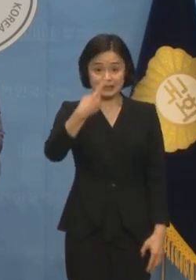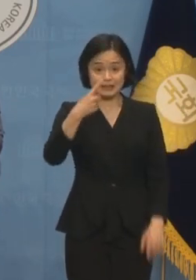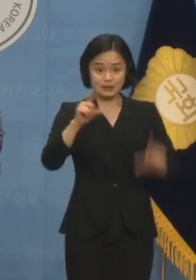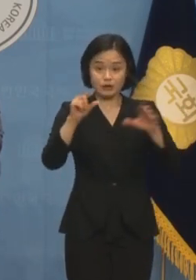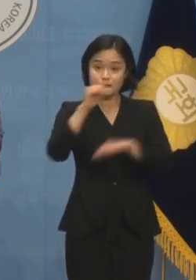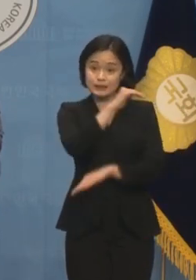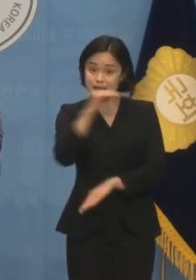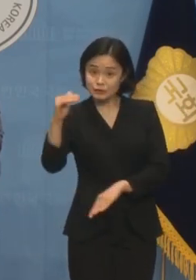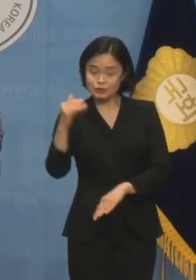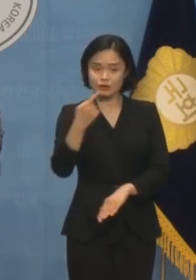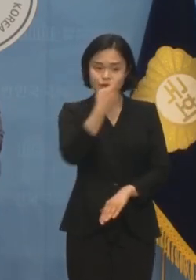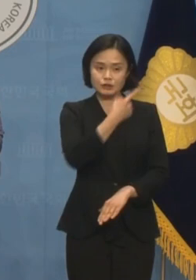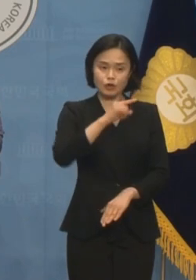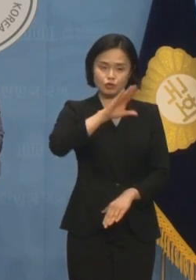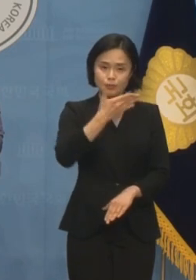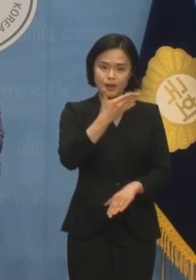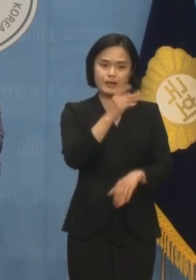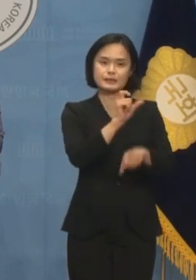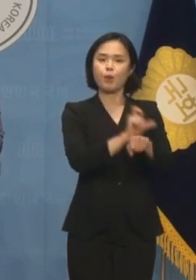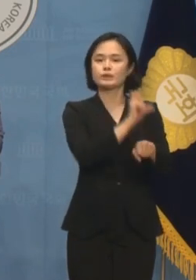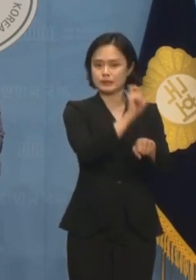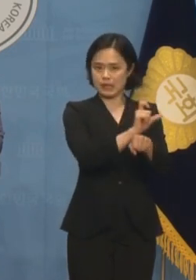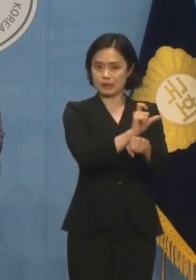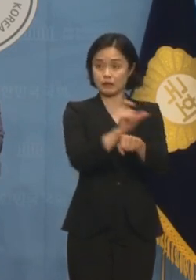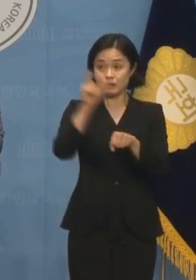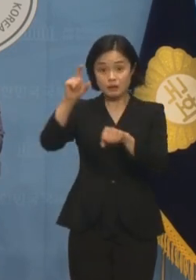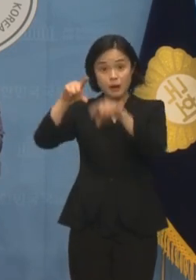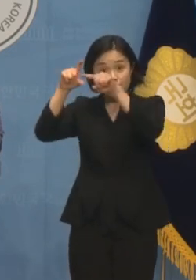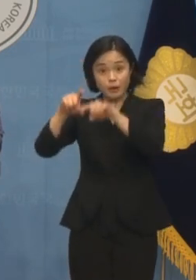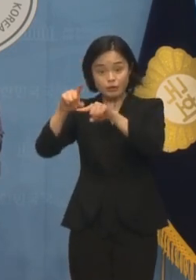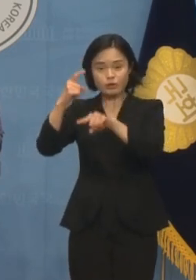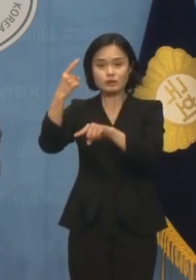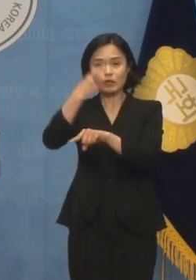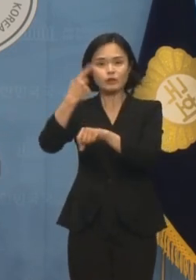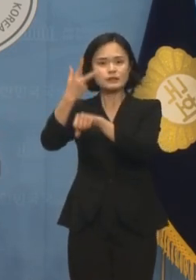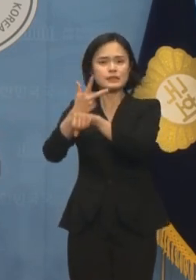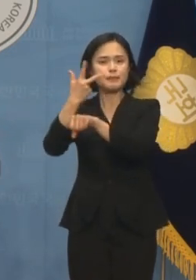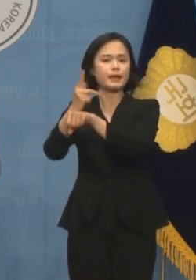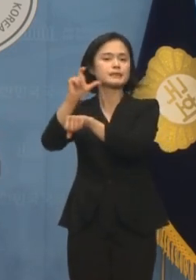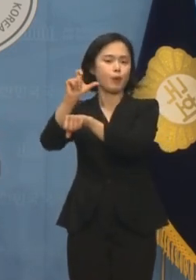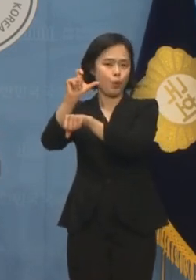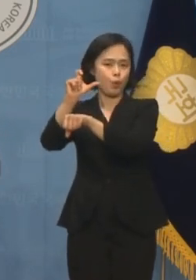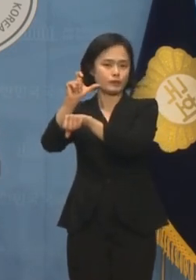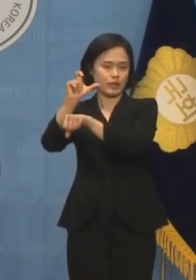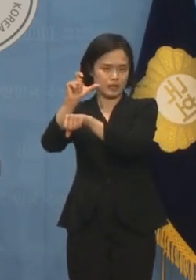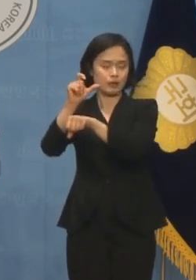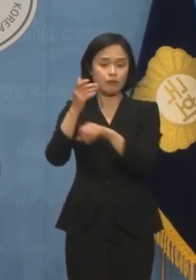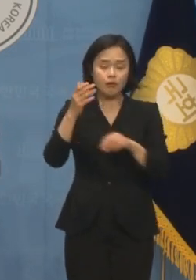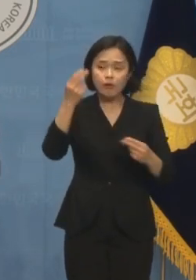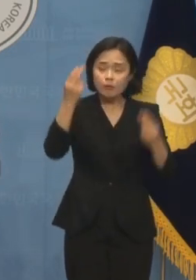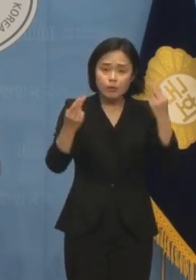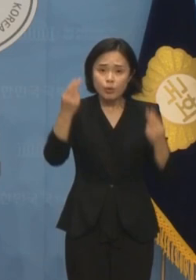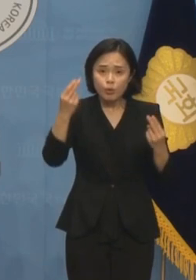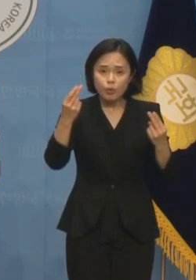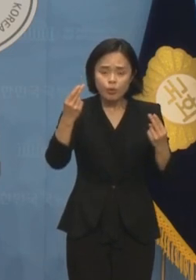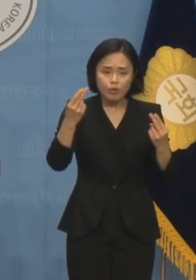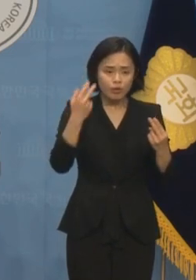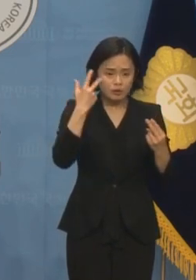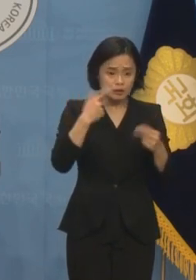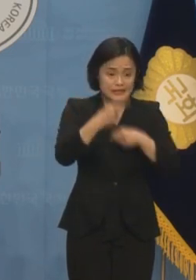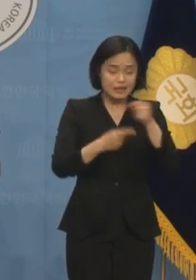1915시간인데 OECD 평균이 1716시간이니 연간 약 200시간 정도를 추가로 일하는